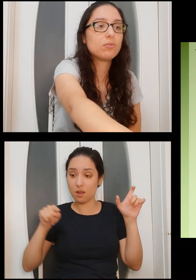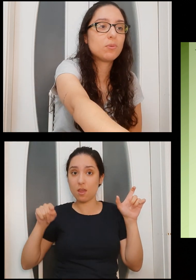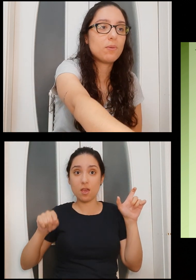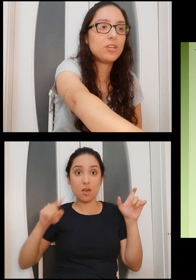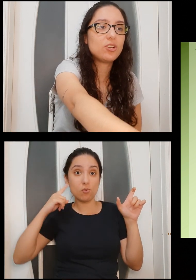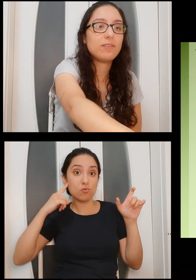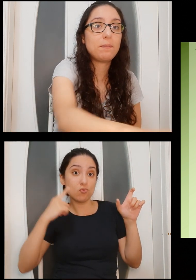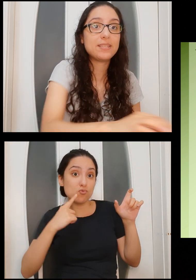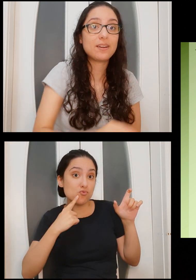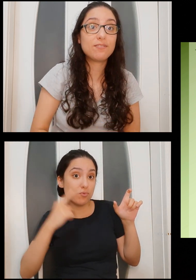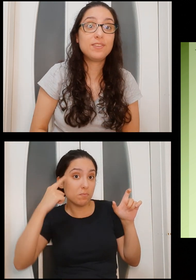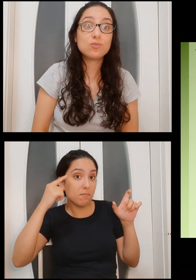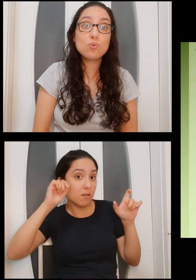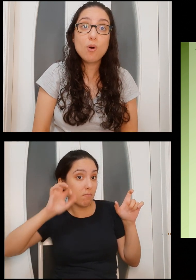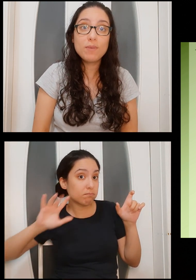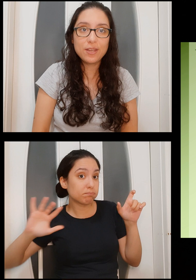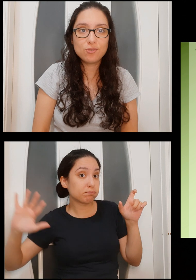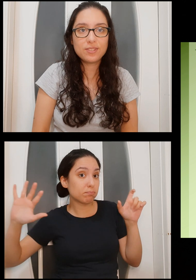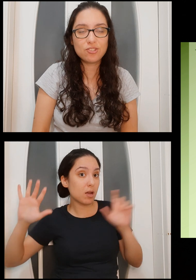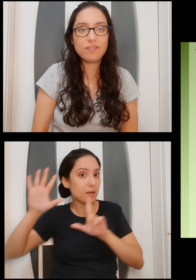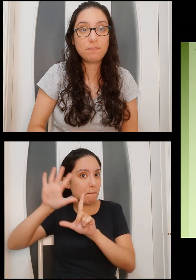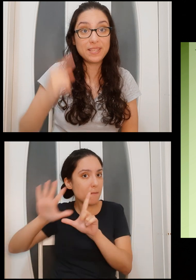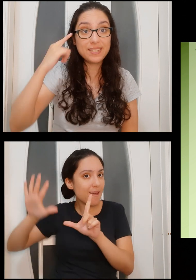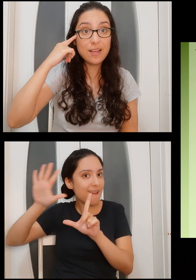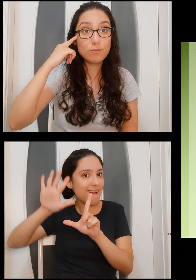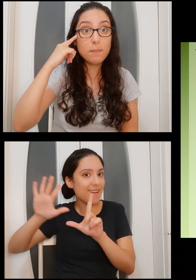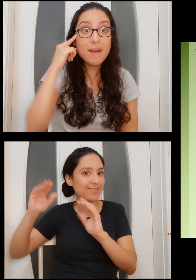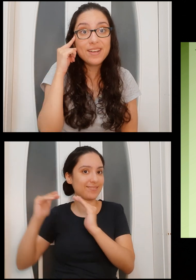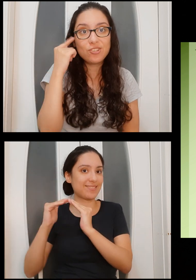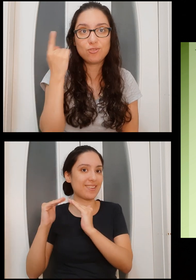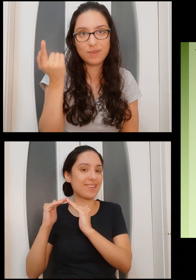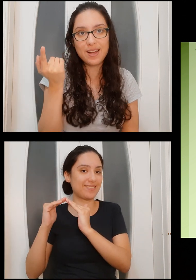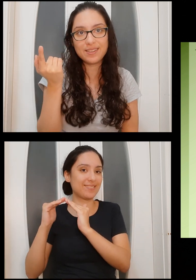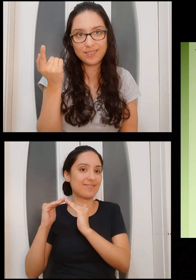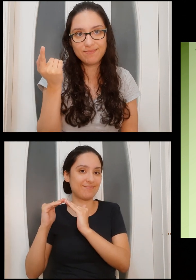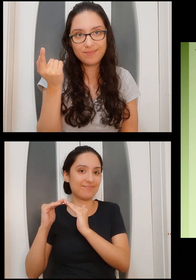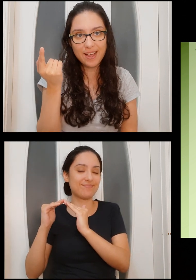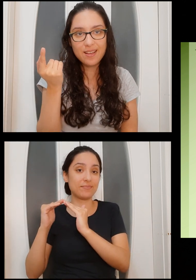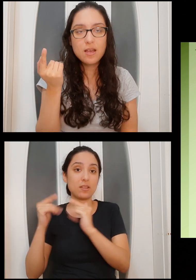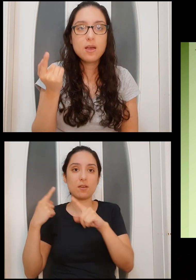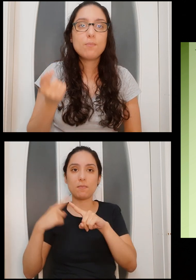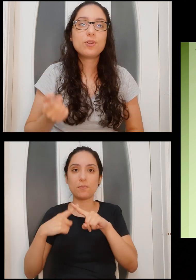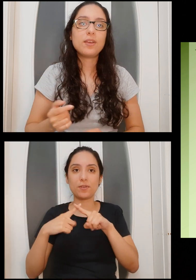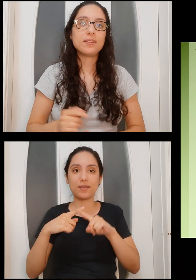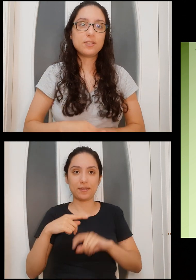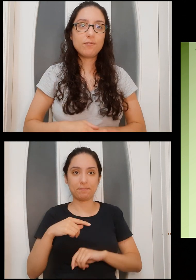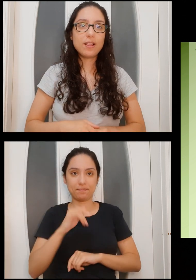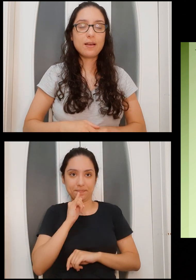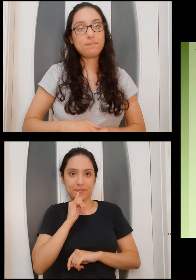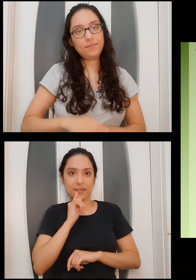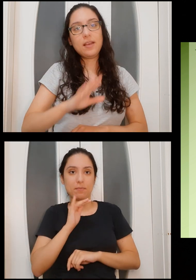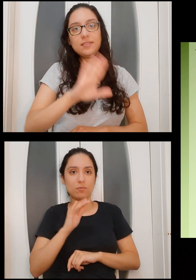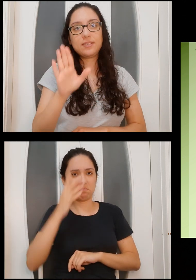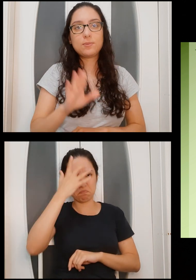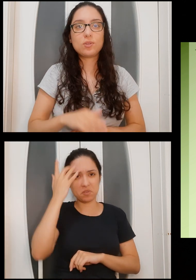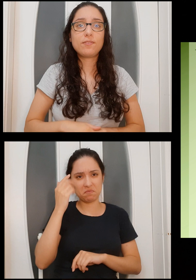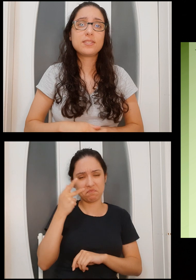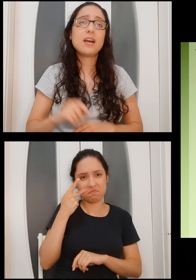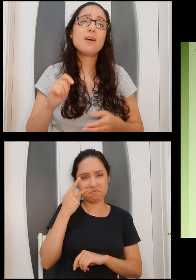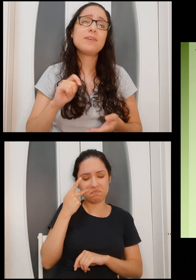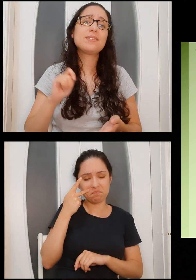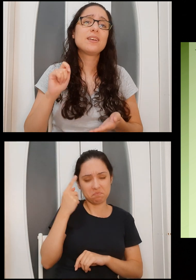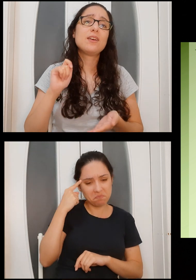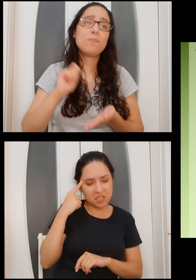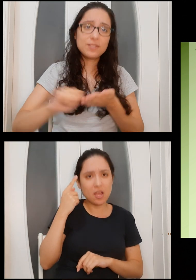O surdo, normalmente, ele vai pensar visualmente, ou seja, ele vai pensar numa imagem de uma casa, tá? Por quê? Se eu falar, né, às vezes as pessoas